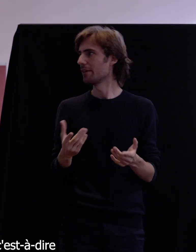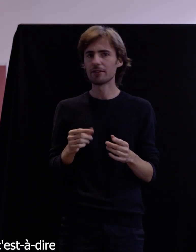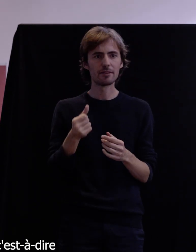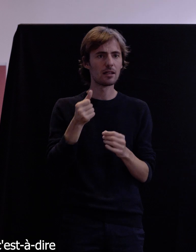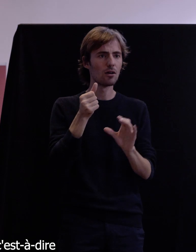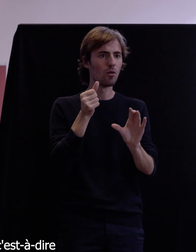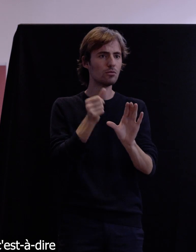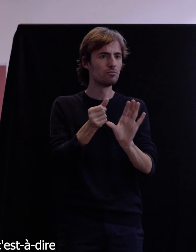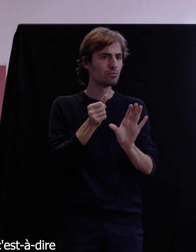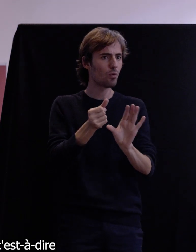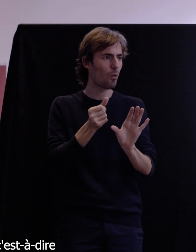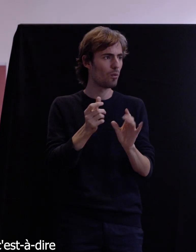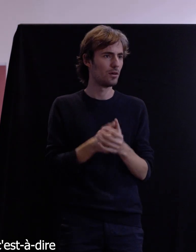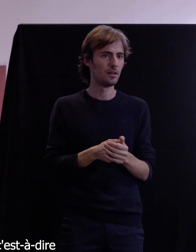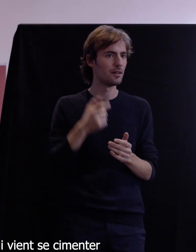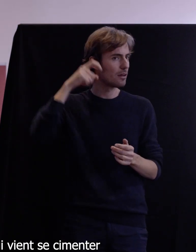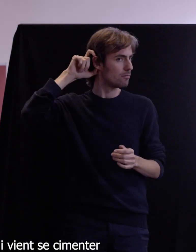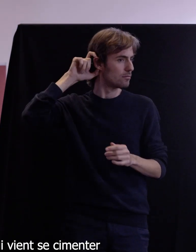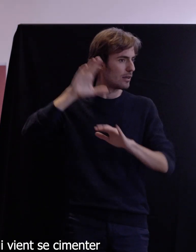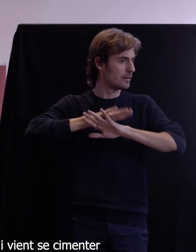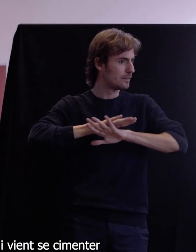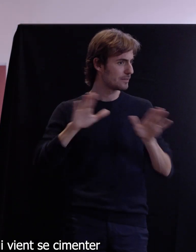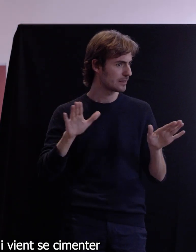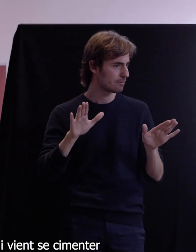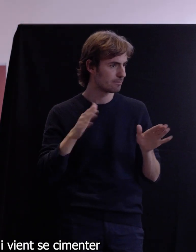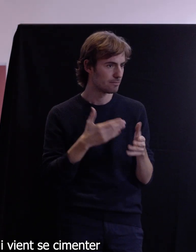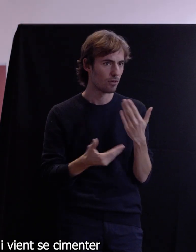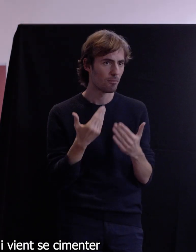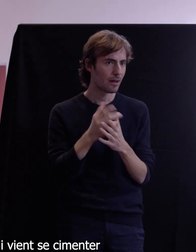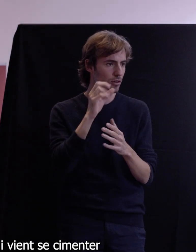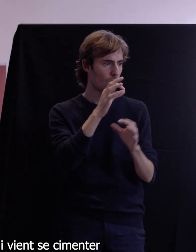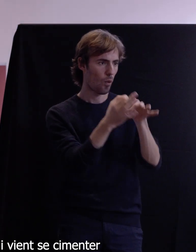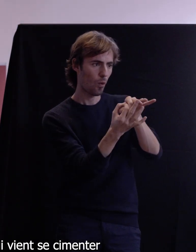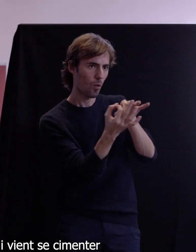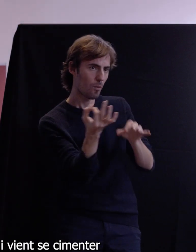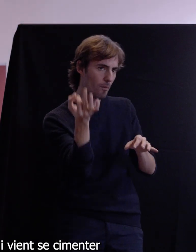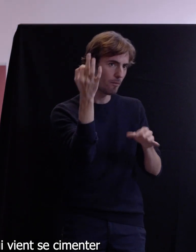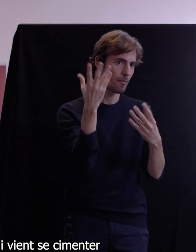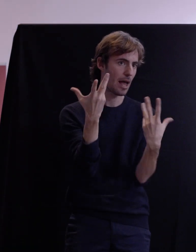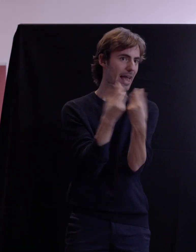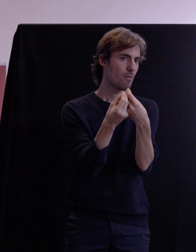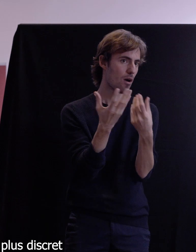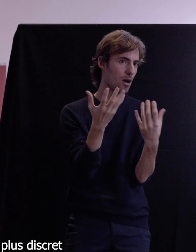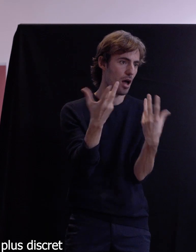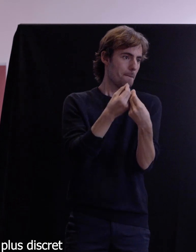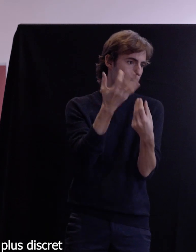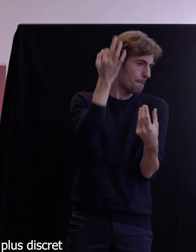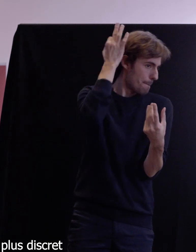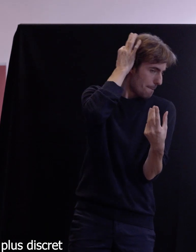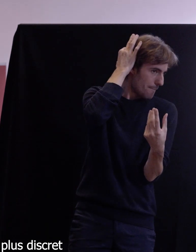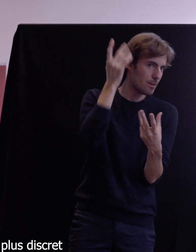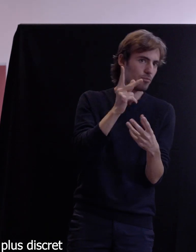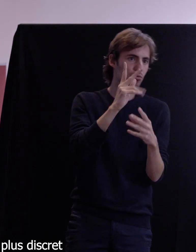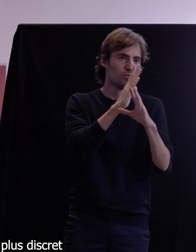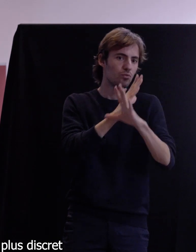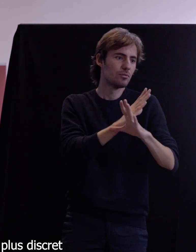bouton, c'est-à-dire qu'on n'a plus ce contour d'oreille, on a juste ce rond qui vient se sémenter sur la partie interne, qui parfois est plus